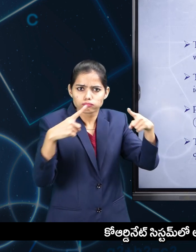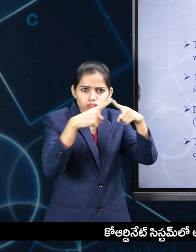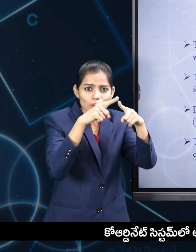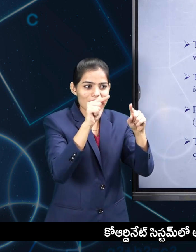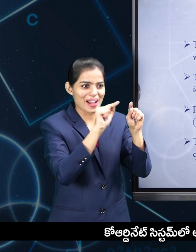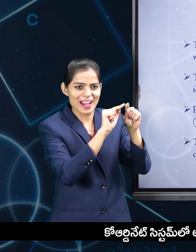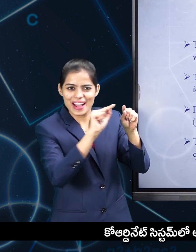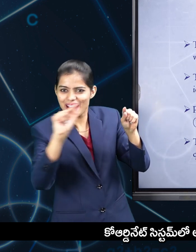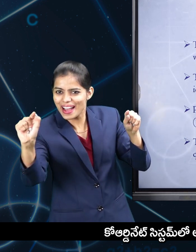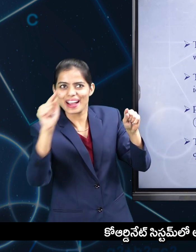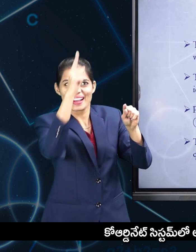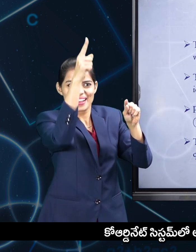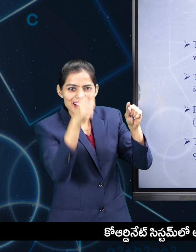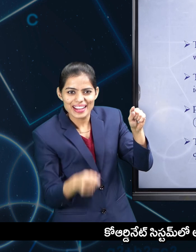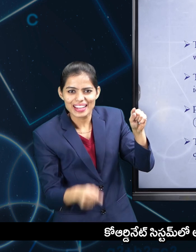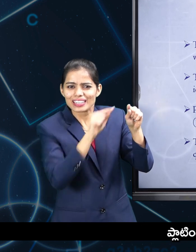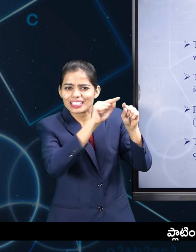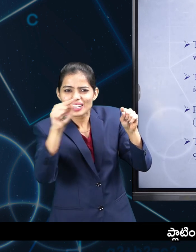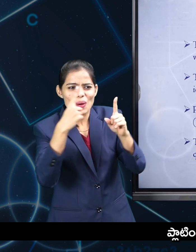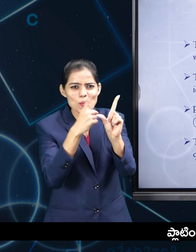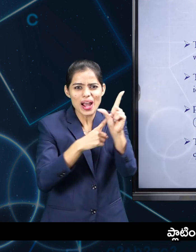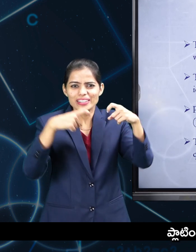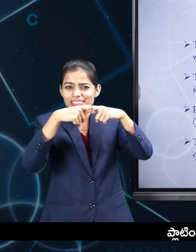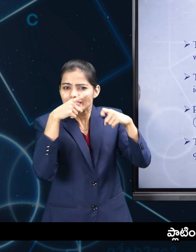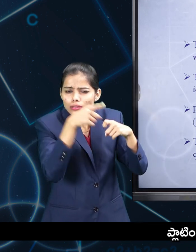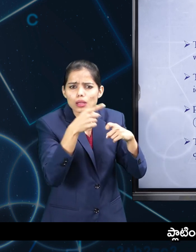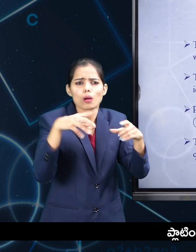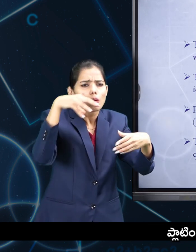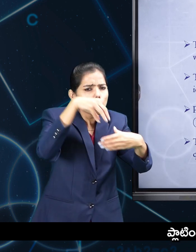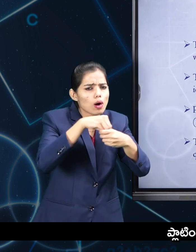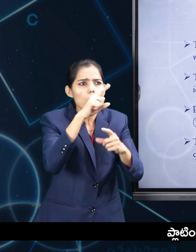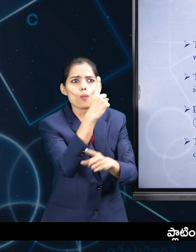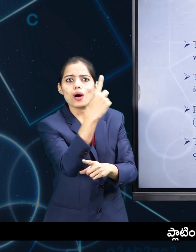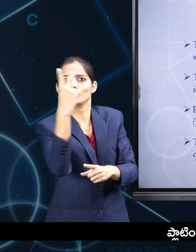చతుర్భుజాలను కేటాయించడం మరియు ప్లాంటింగ్ పద్ధతులను అనుసరించడం ఉంటాయి.